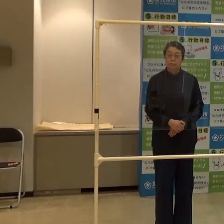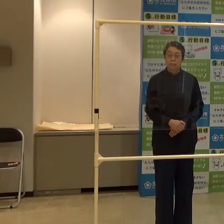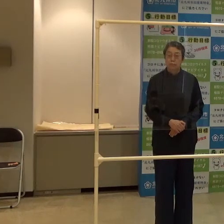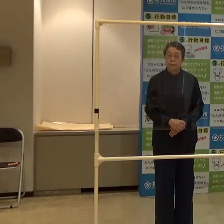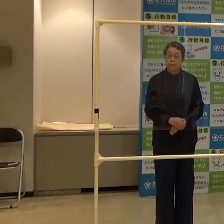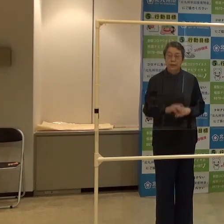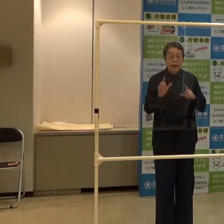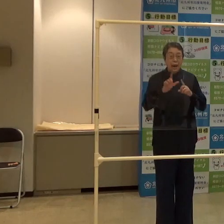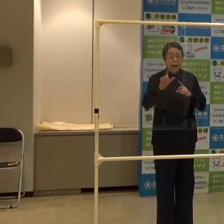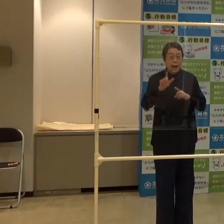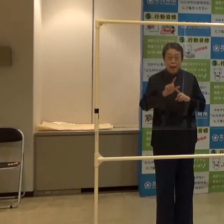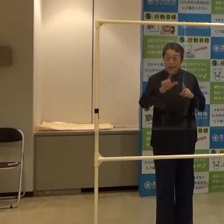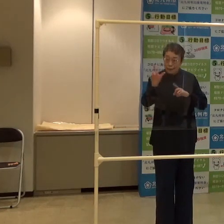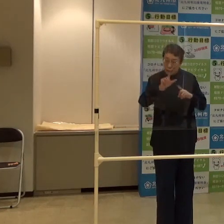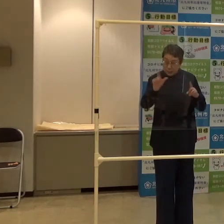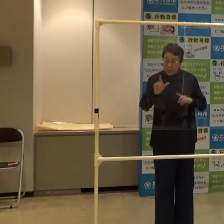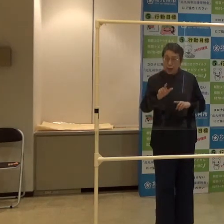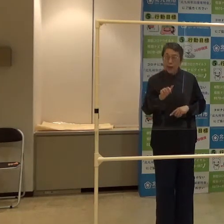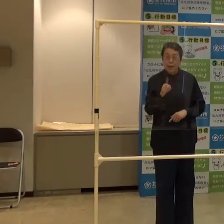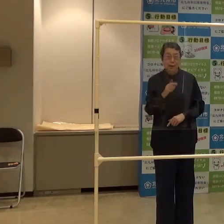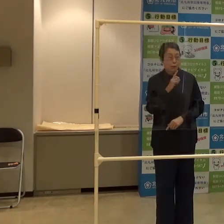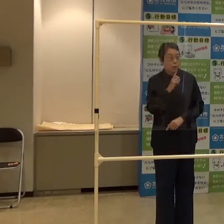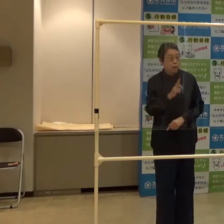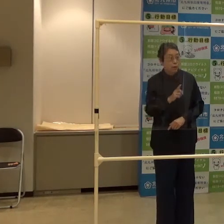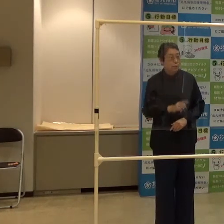NHK の桜沢です。